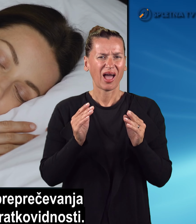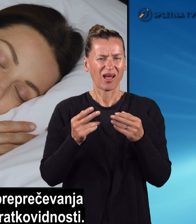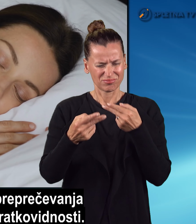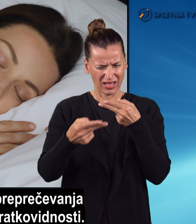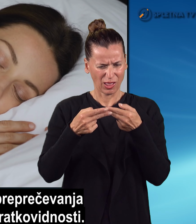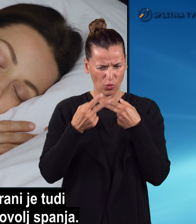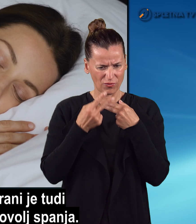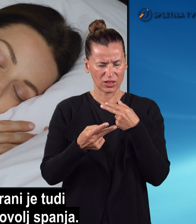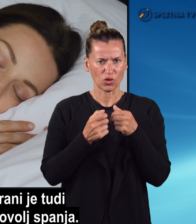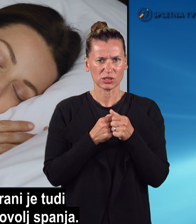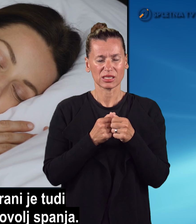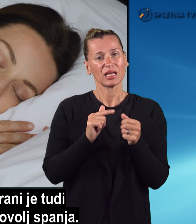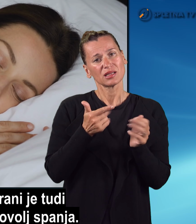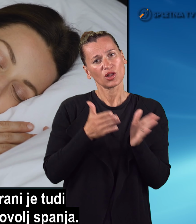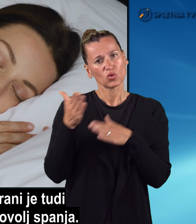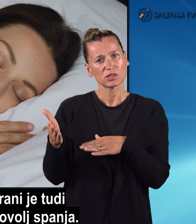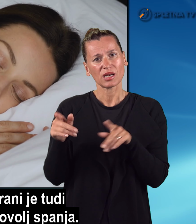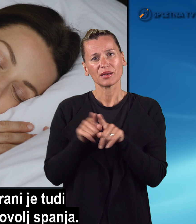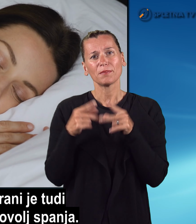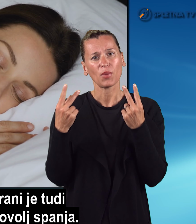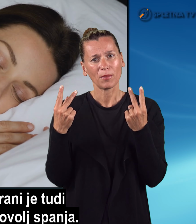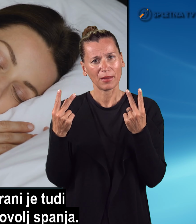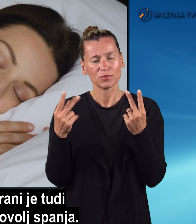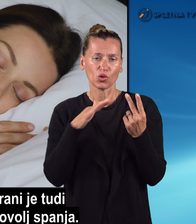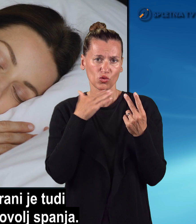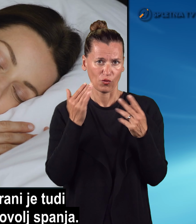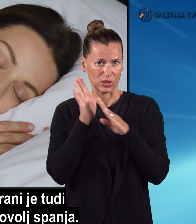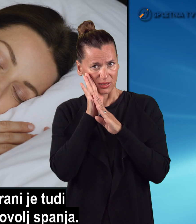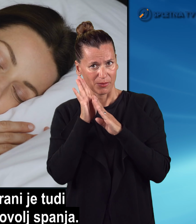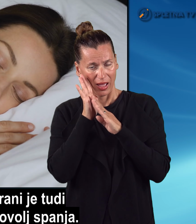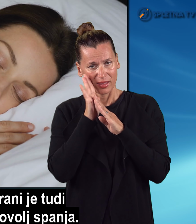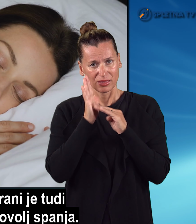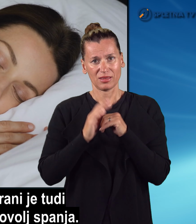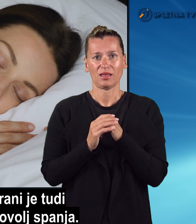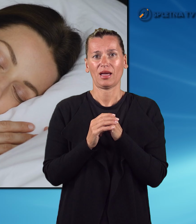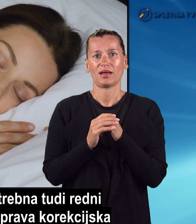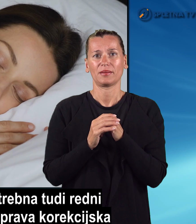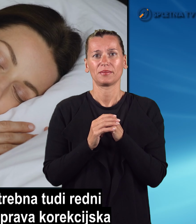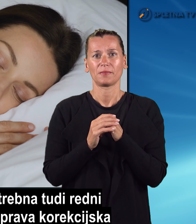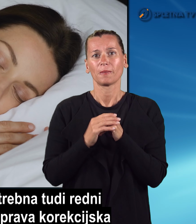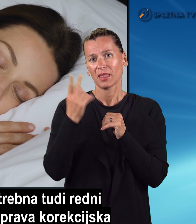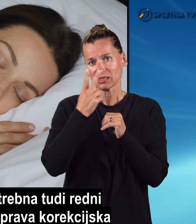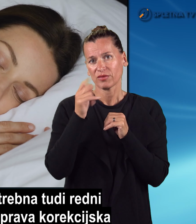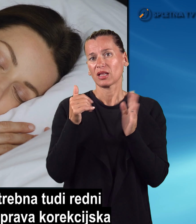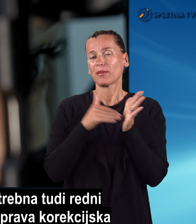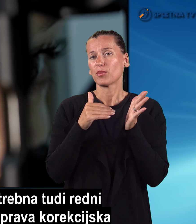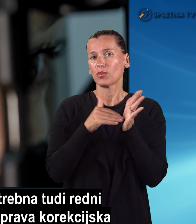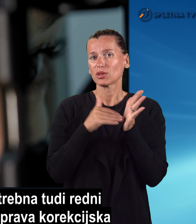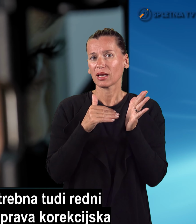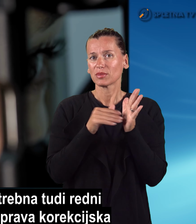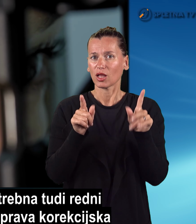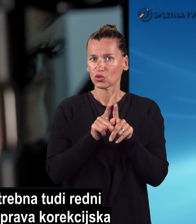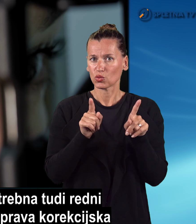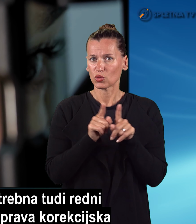kratkovidnosti. Na drugi strani je pomembno tudi dovolj spanja. Seveda so pa potrebna